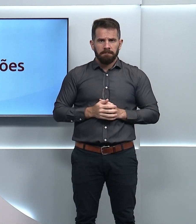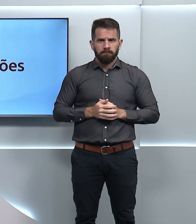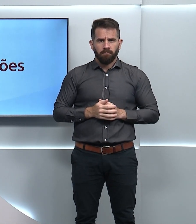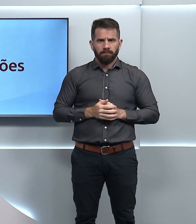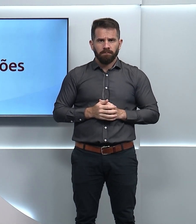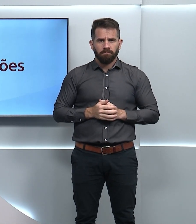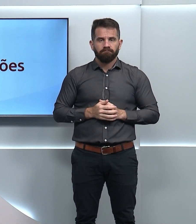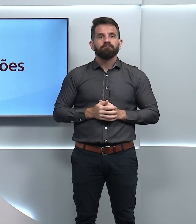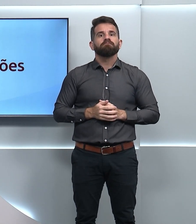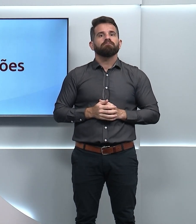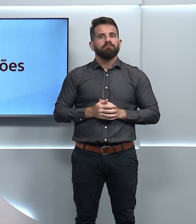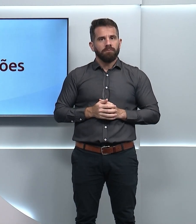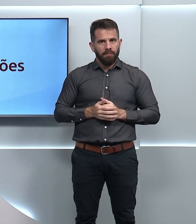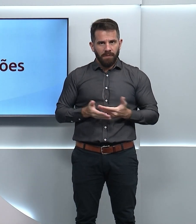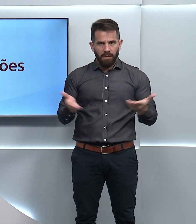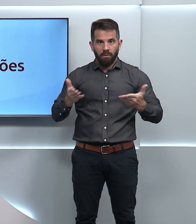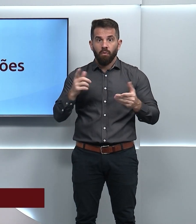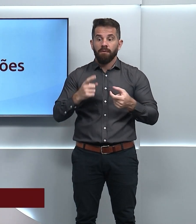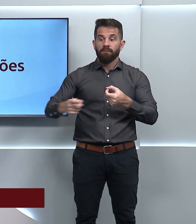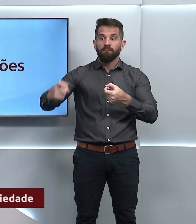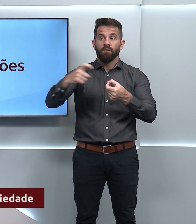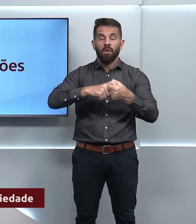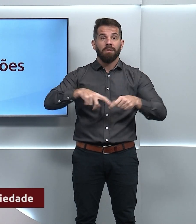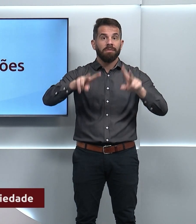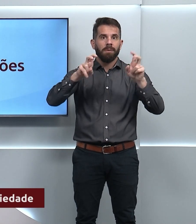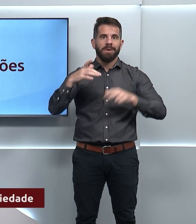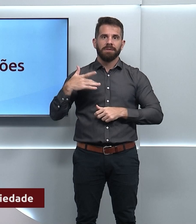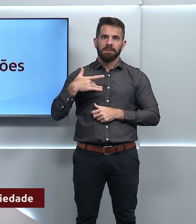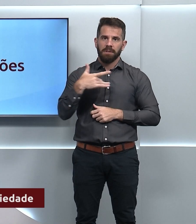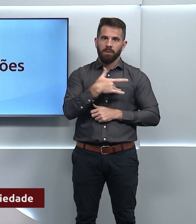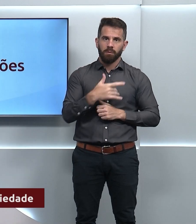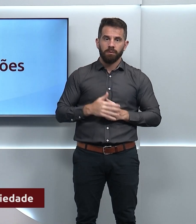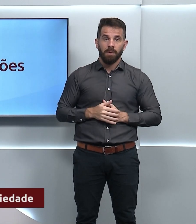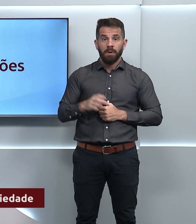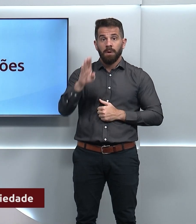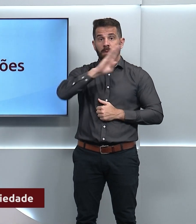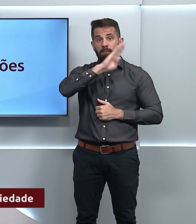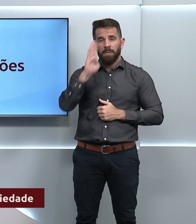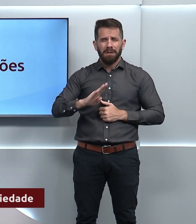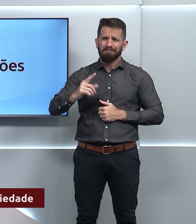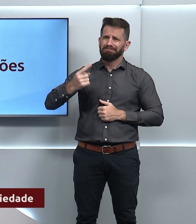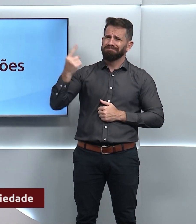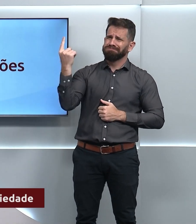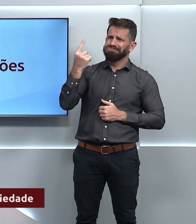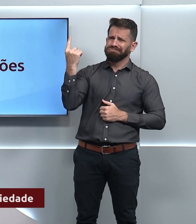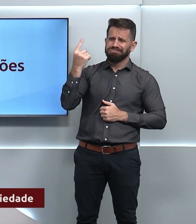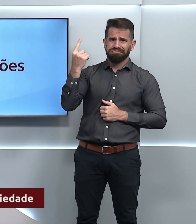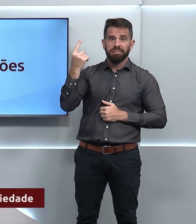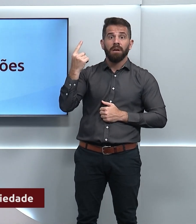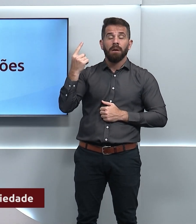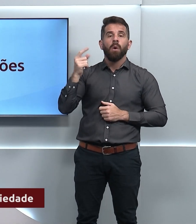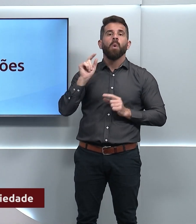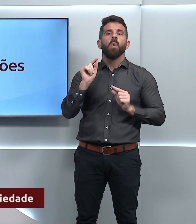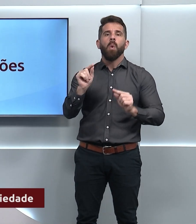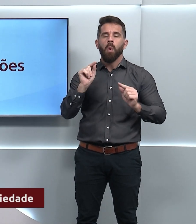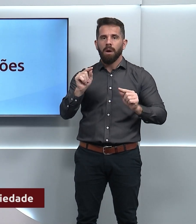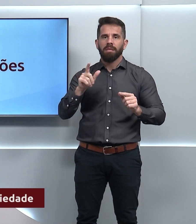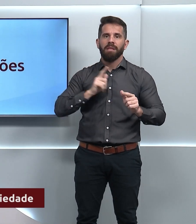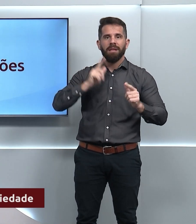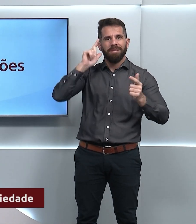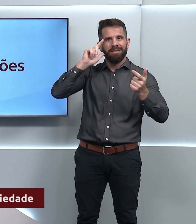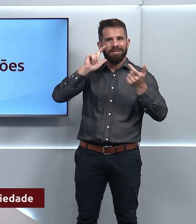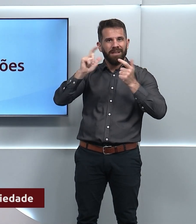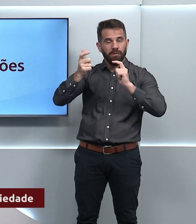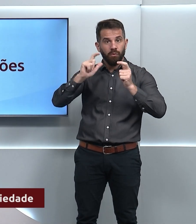E agora nós voltamos a falar sobre saúde. O Brasil é o líder mundial em casos de transtorno, de ansiedade